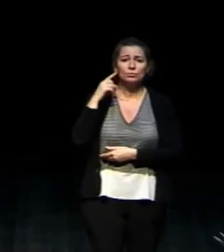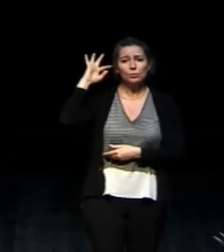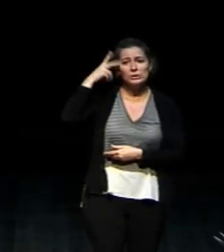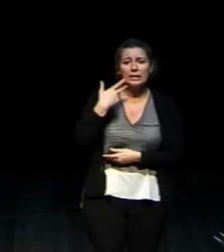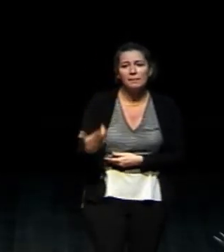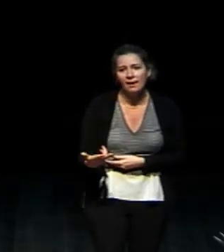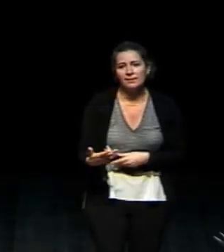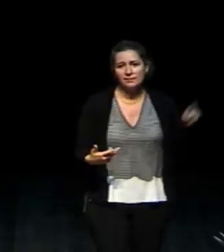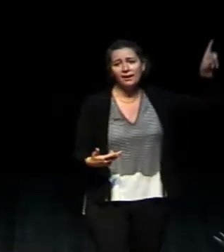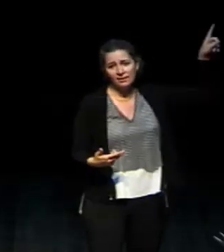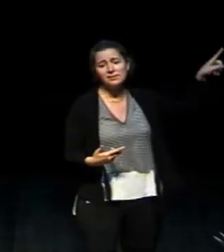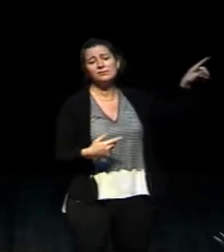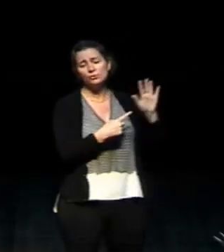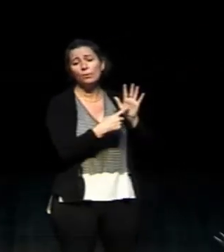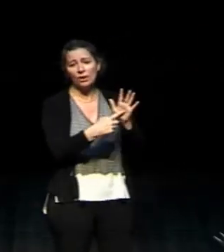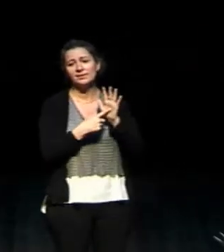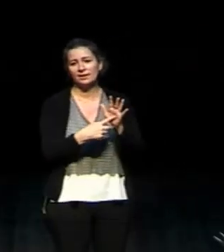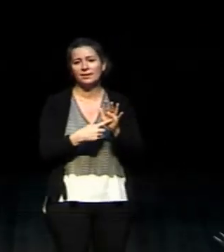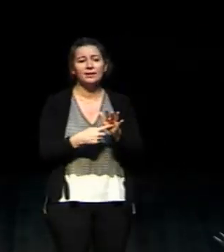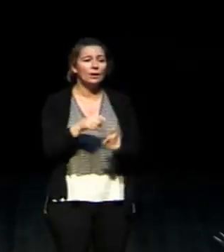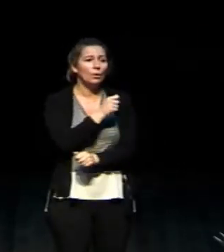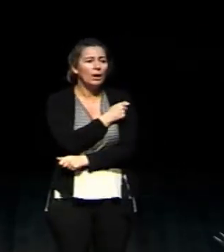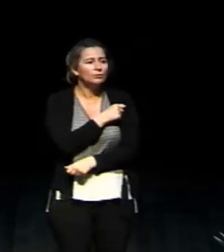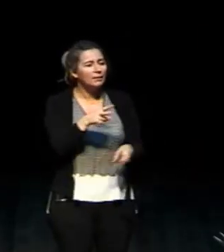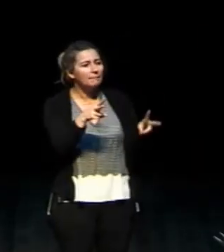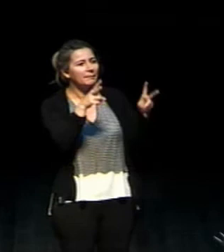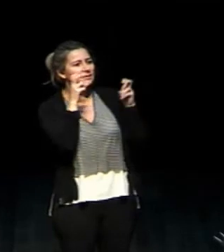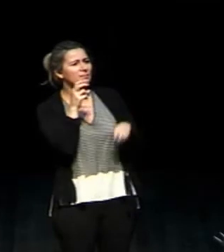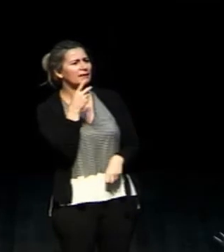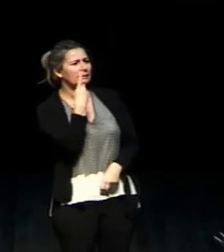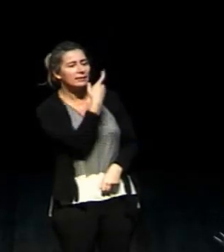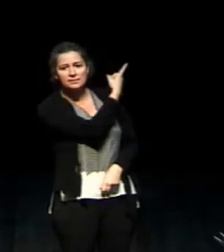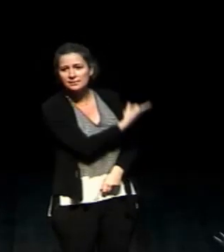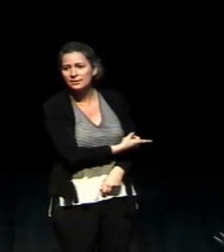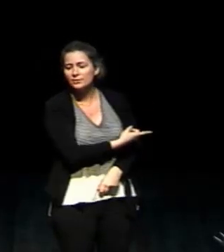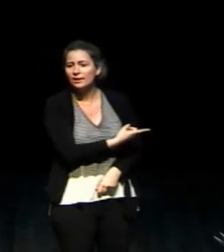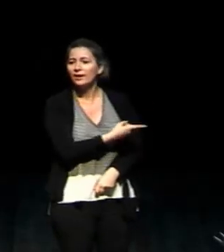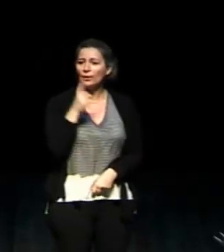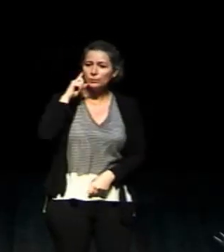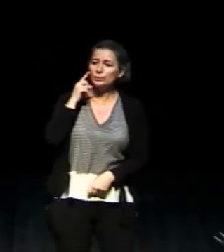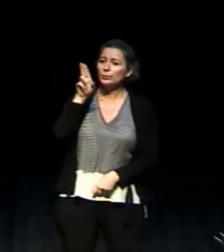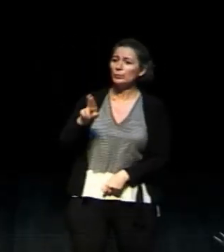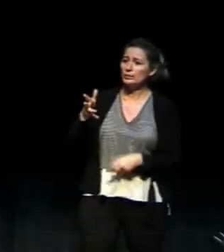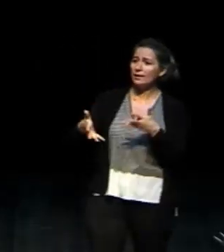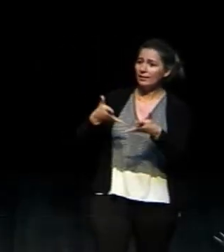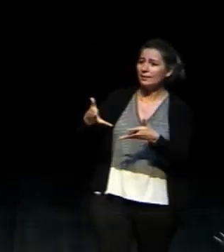vídeo é de um surdo, e ele está ali conversando com um gatinho. Então o aluno percebe, ele acha interessante,